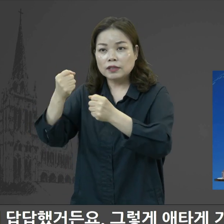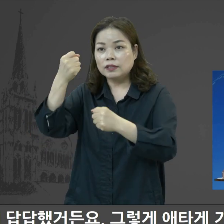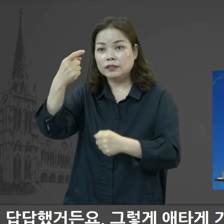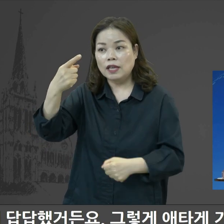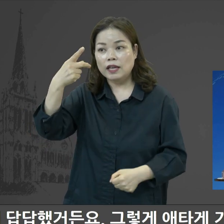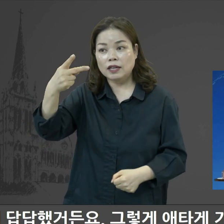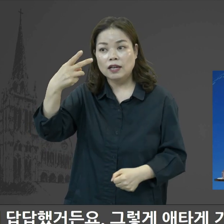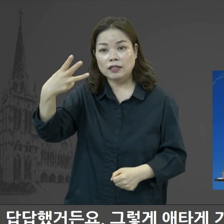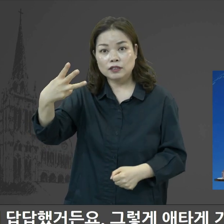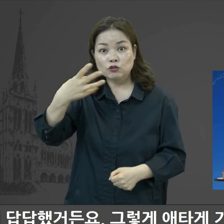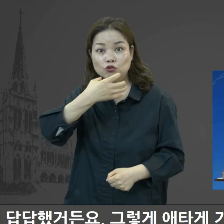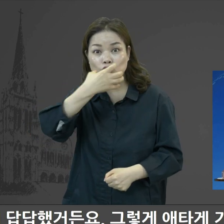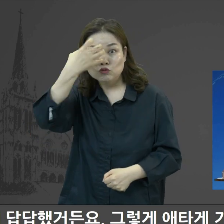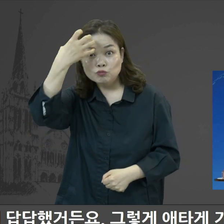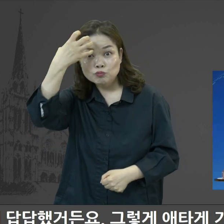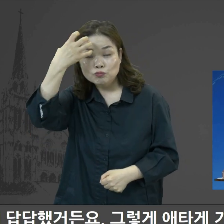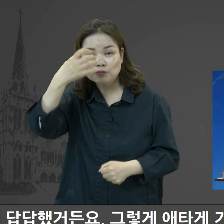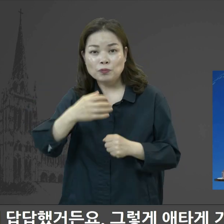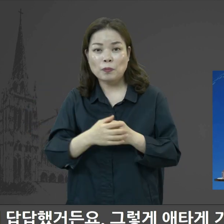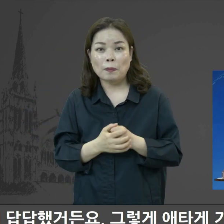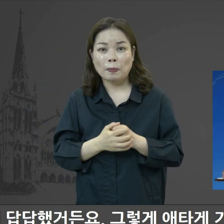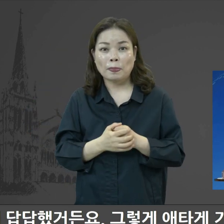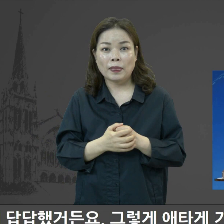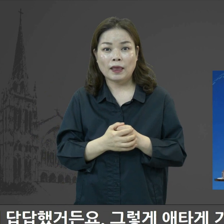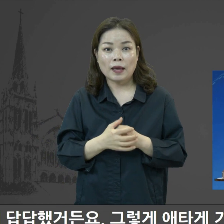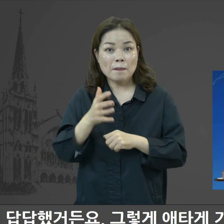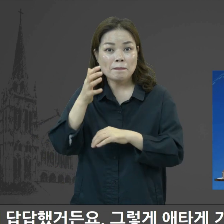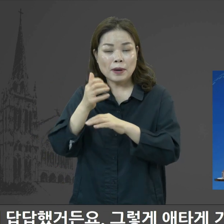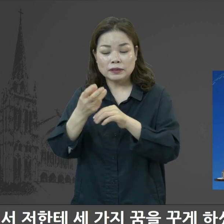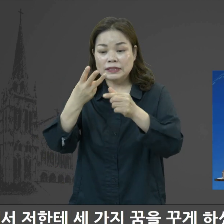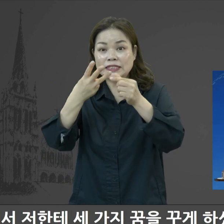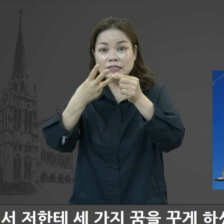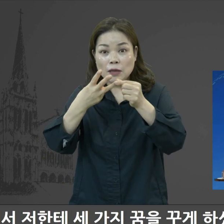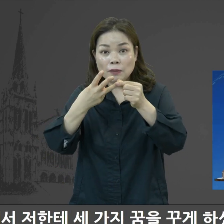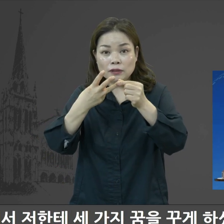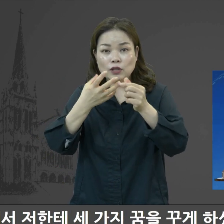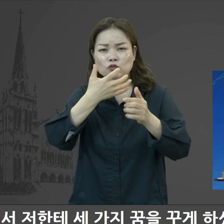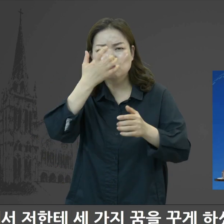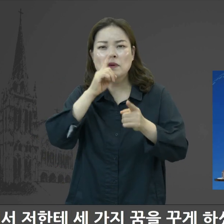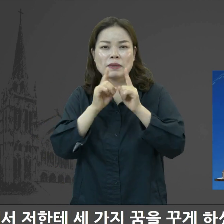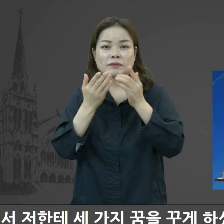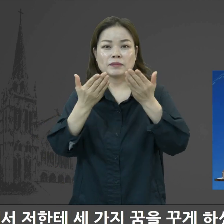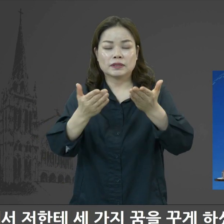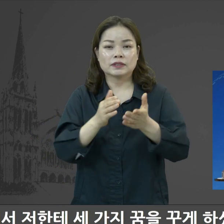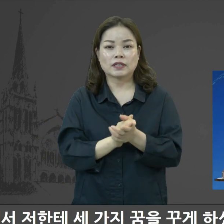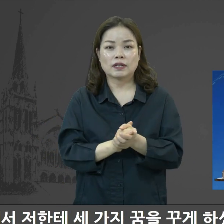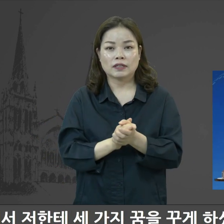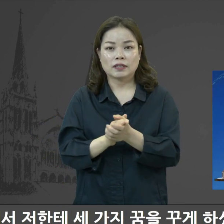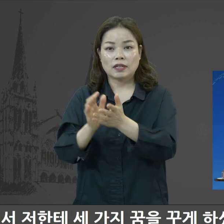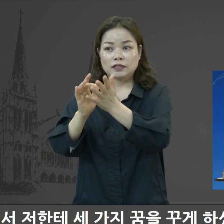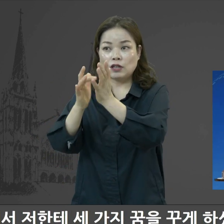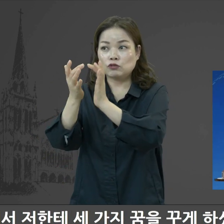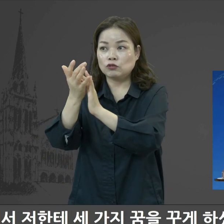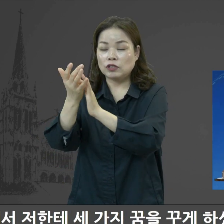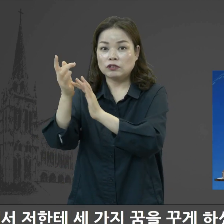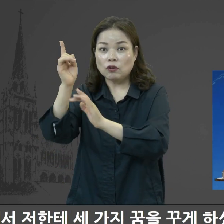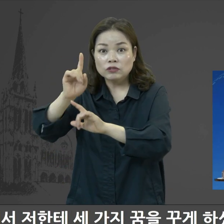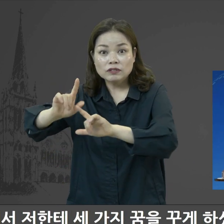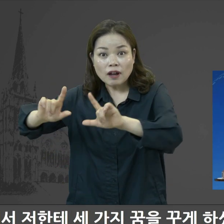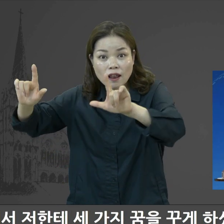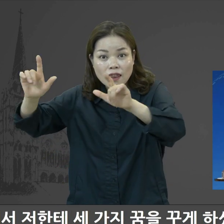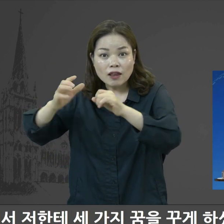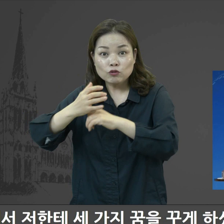꾸게 하셨어요. 근데 제가 마지막 3번째만 말씀드릴게요. 예수님께서 어느 날